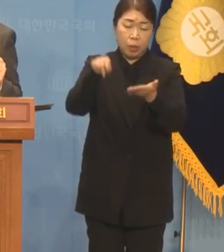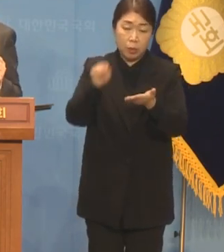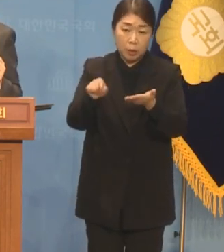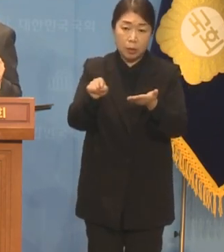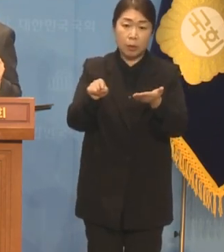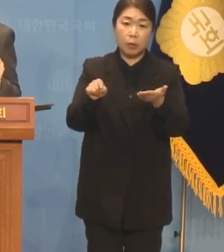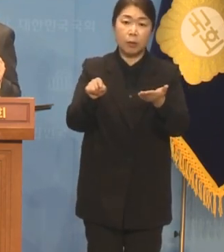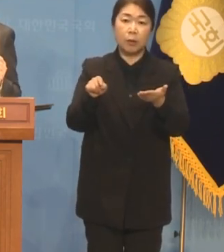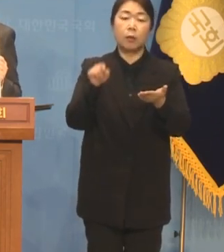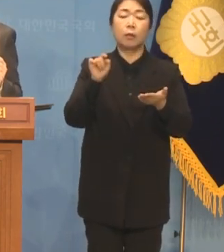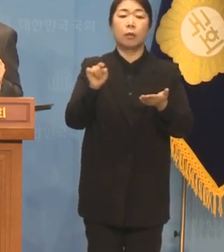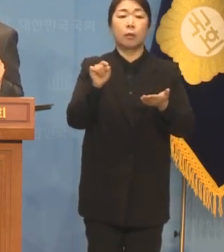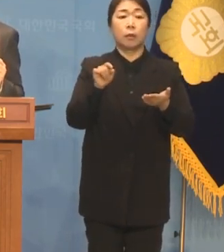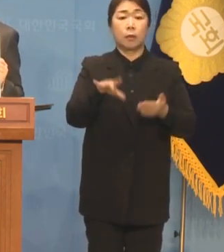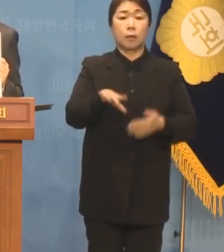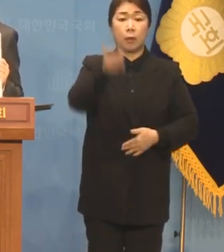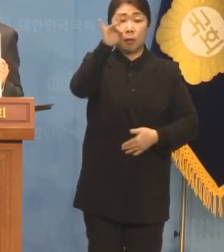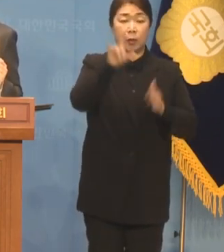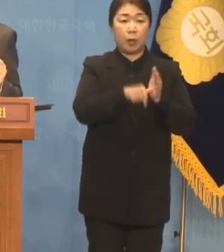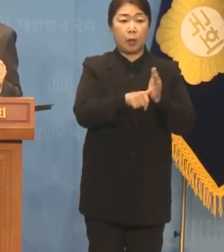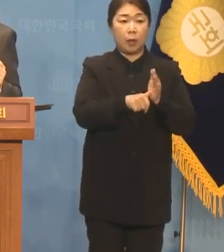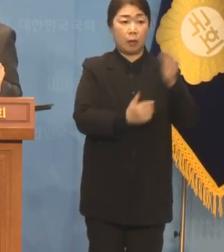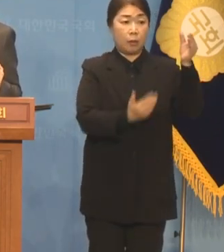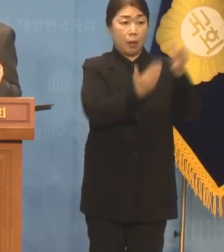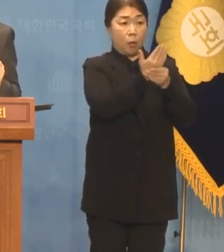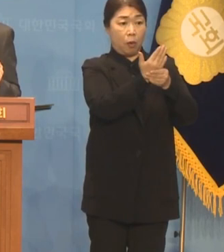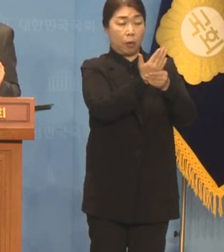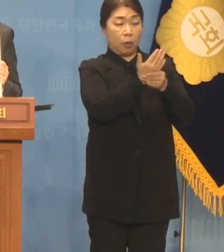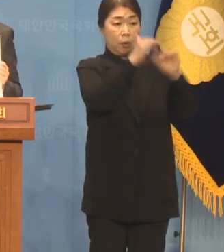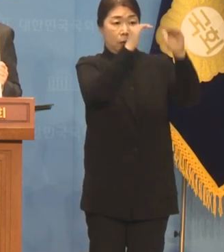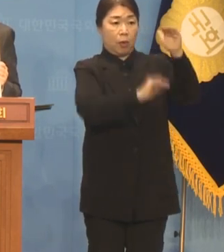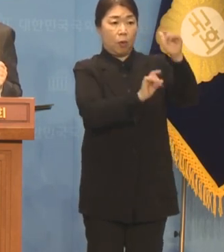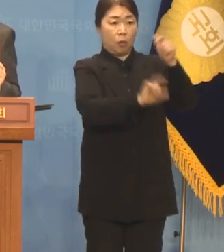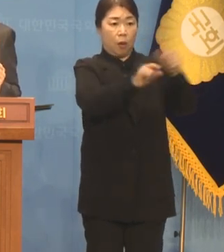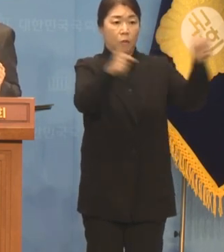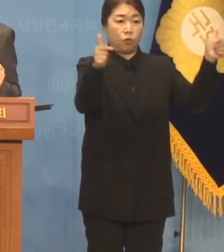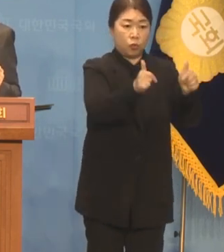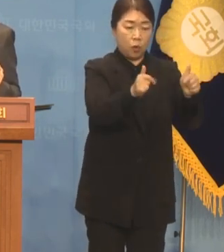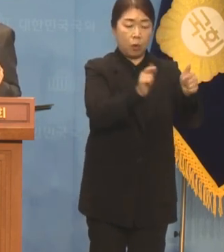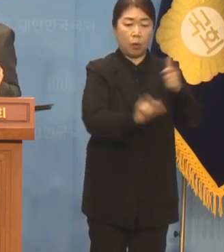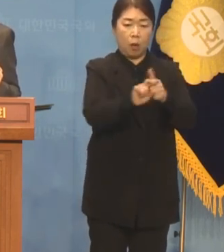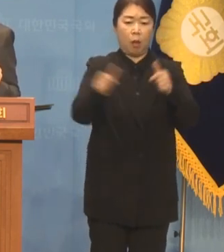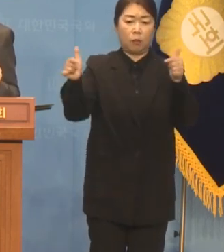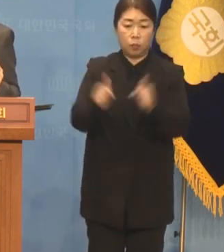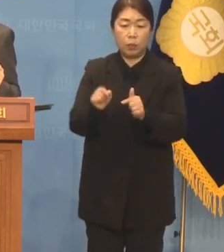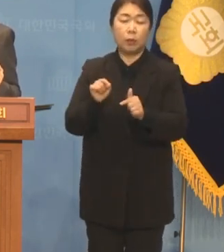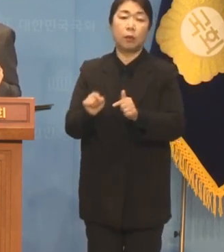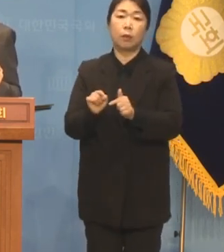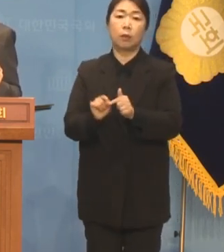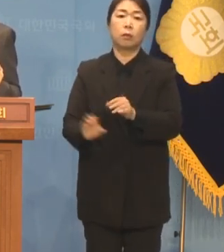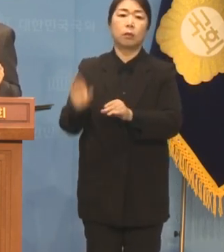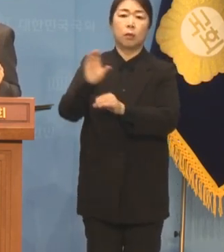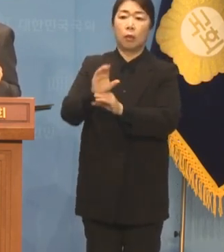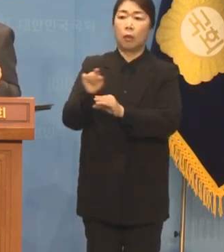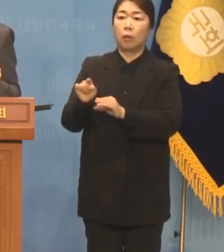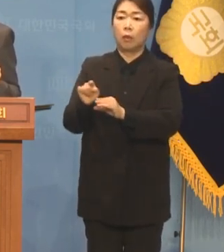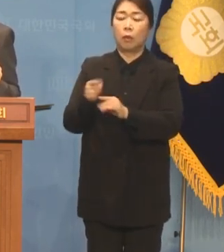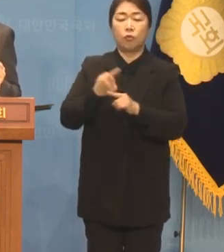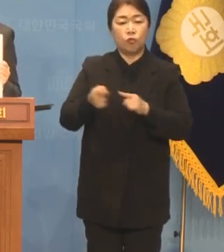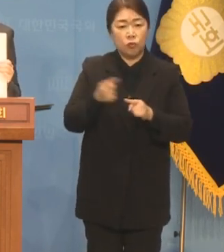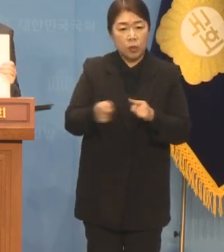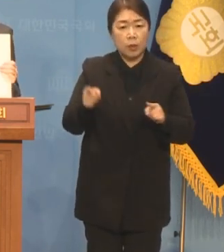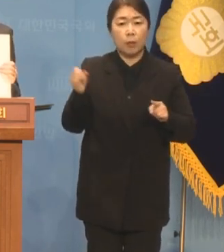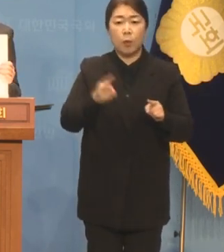문자는 그러한 초기에 축소된 내용을 더 축소하고 없던 내용까지 추가하고